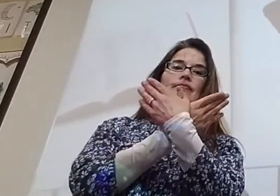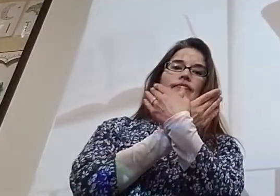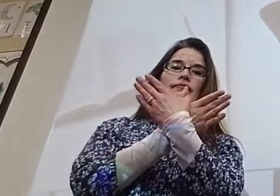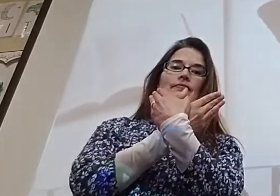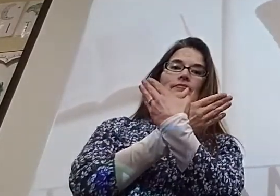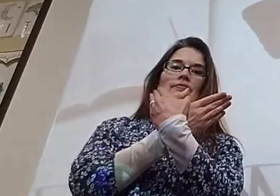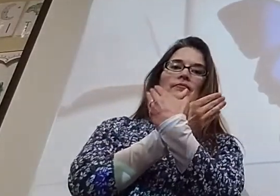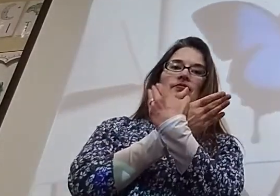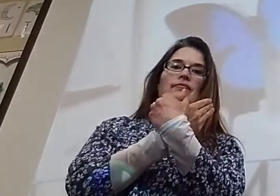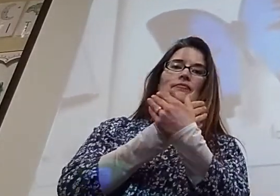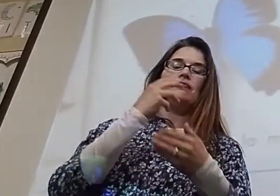mariposa, N,